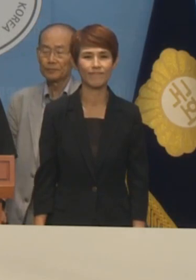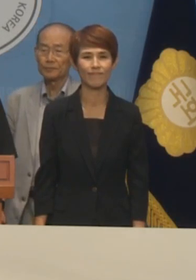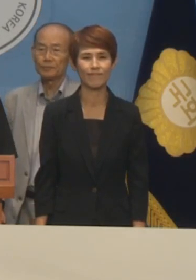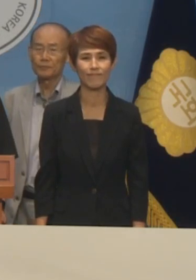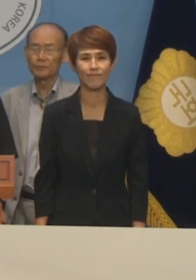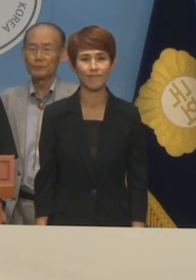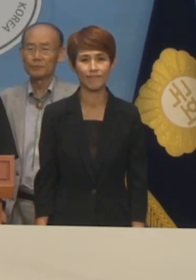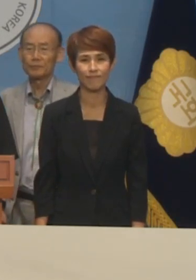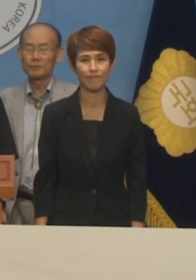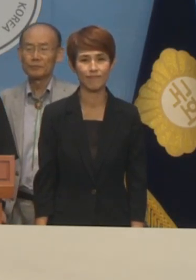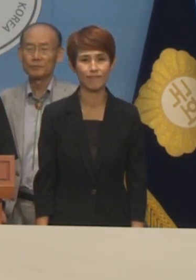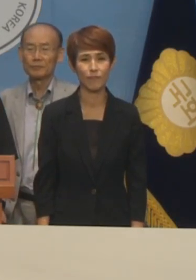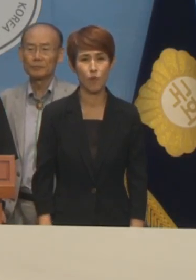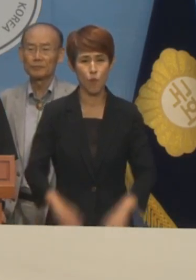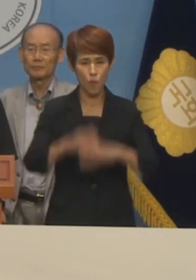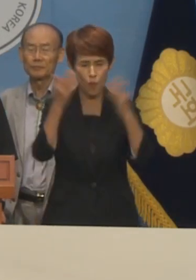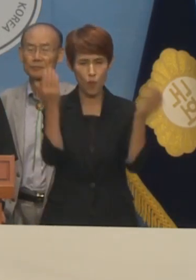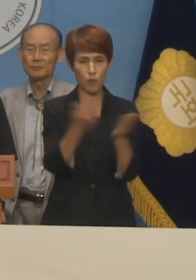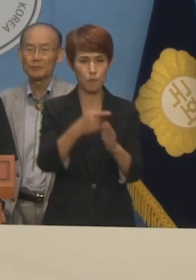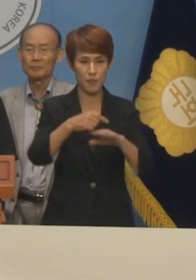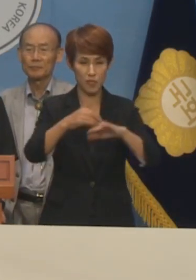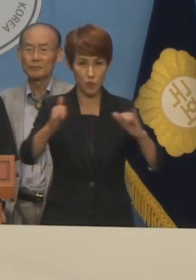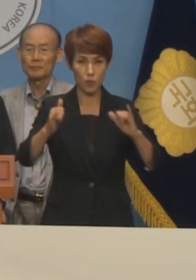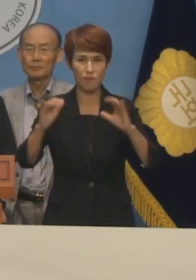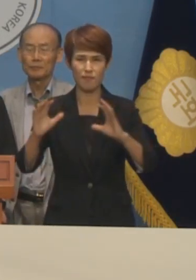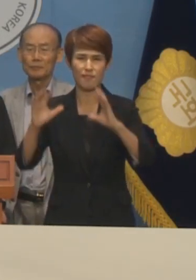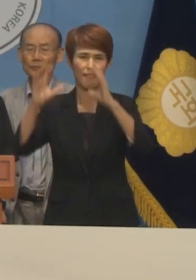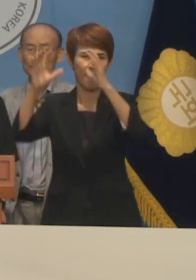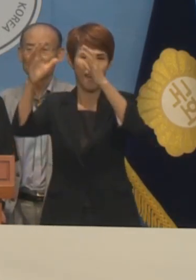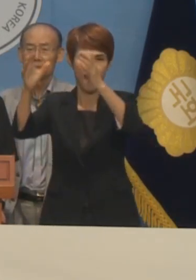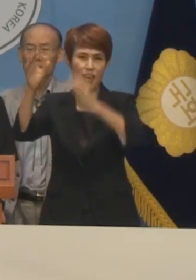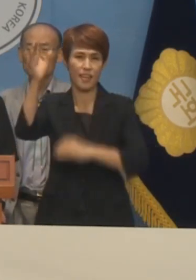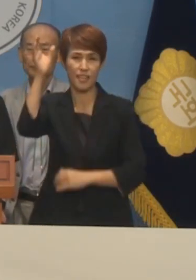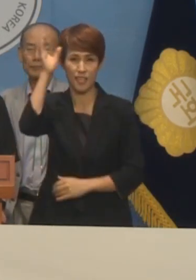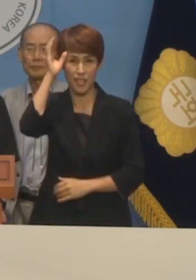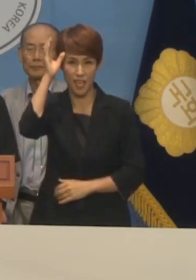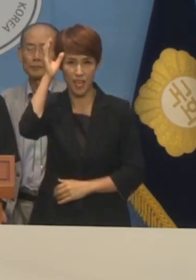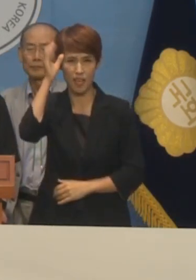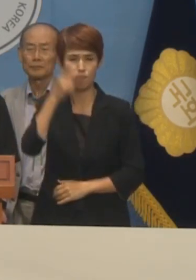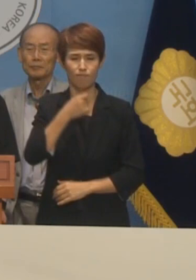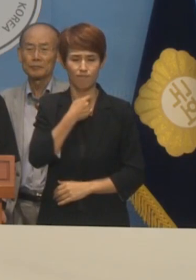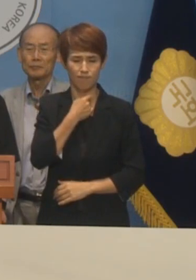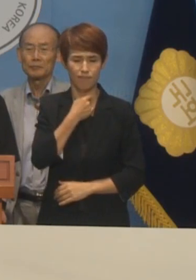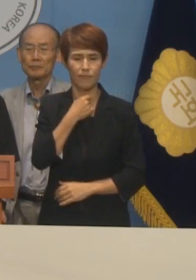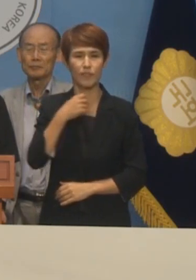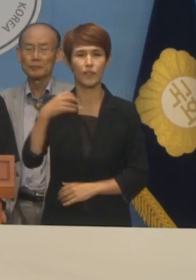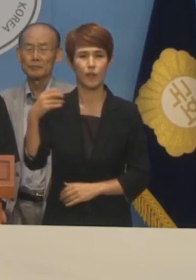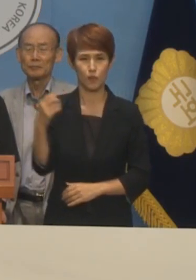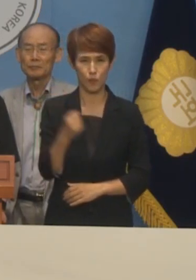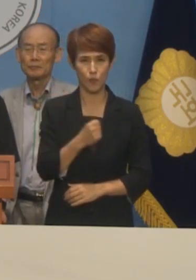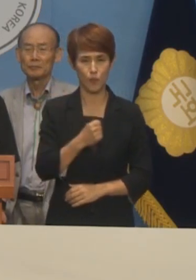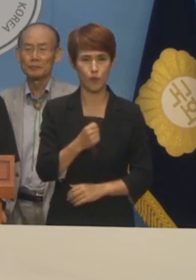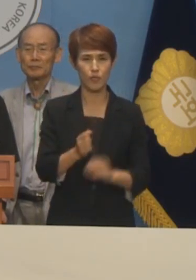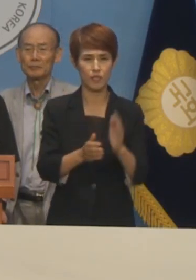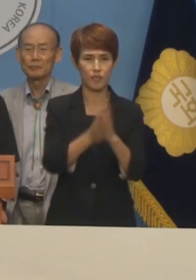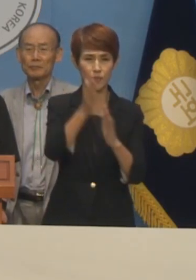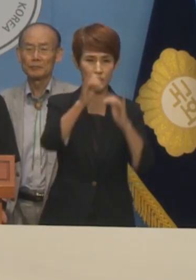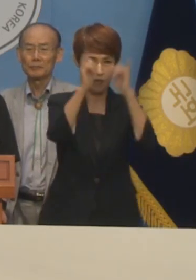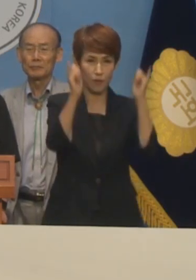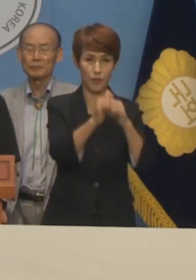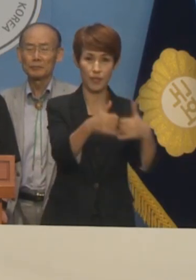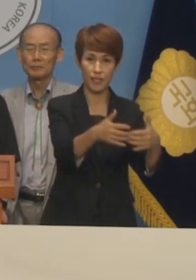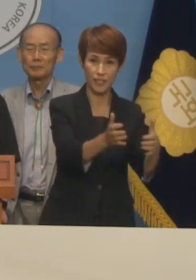이제 온 민족과 전 세계의 기대와 염원을 안고 시민사회